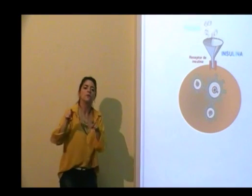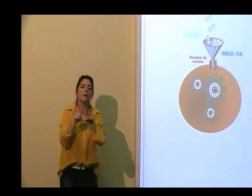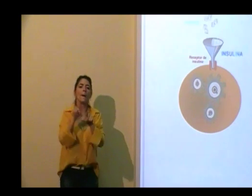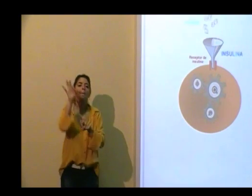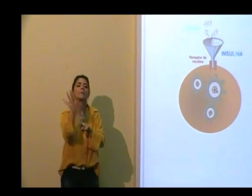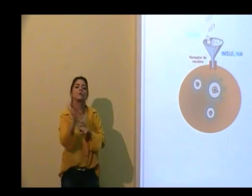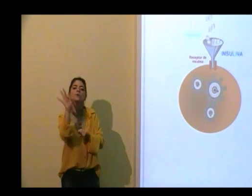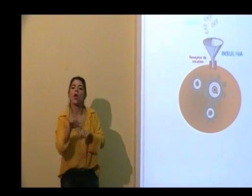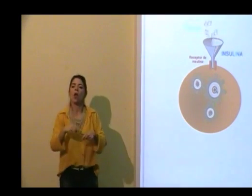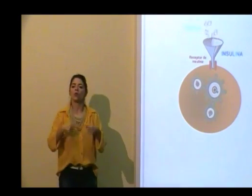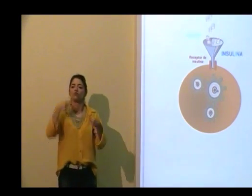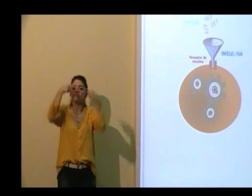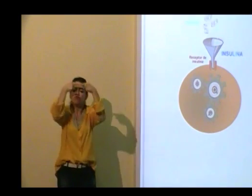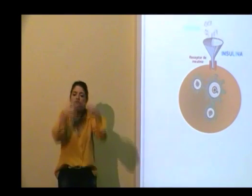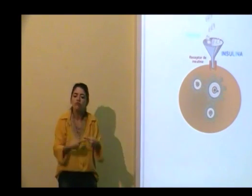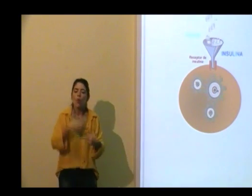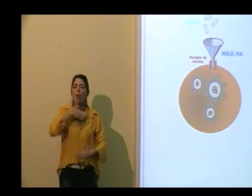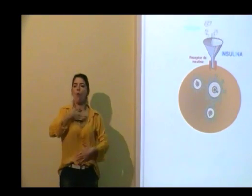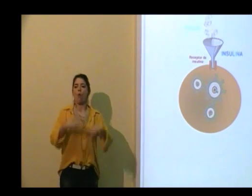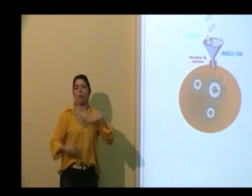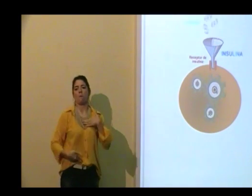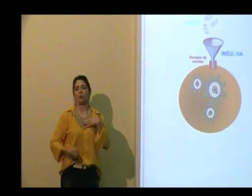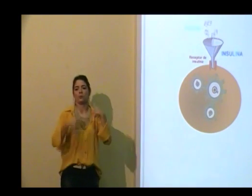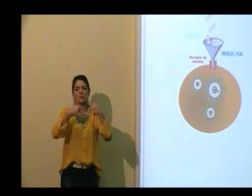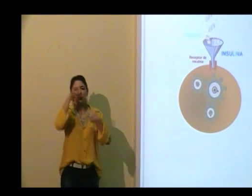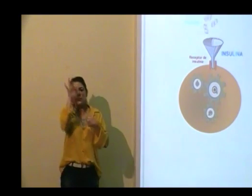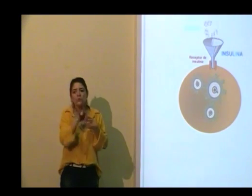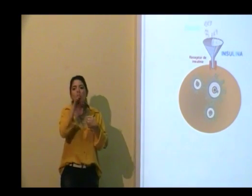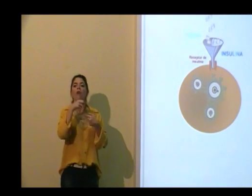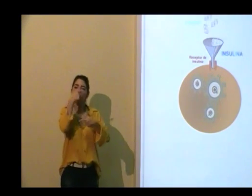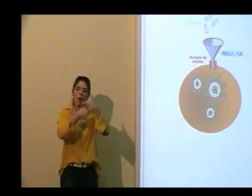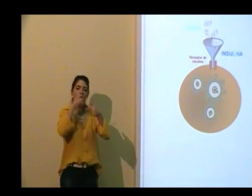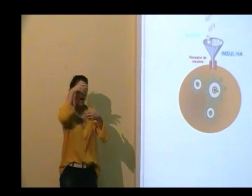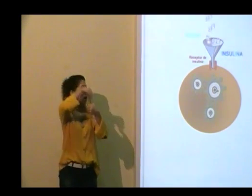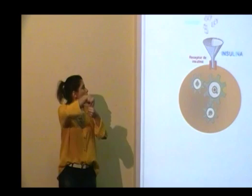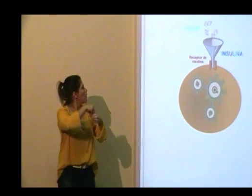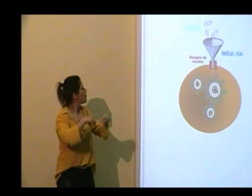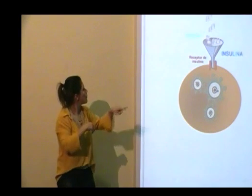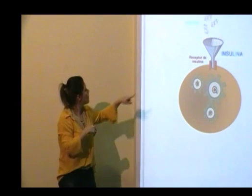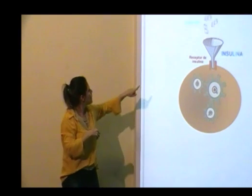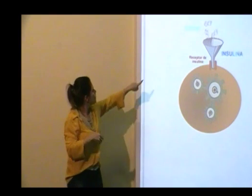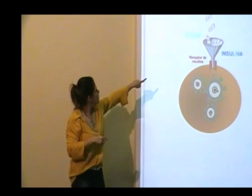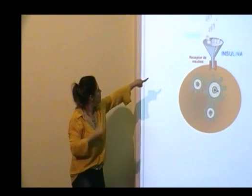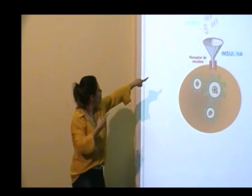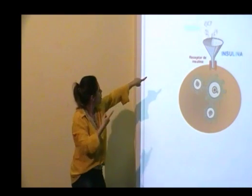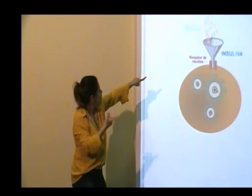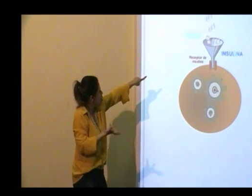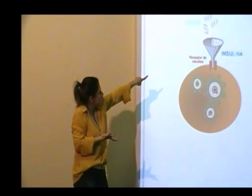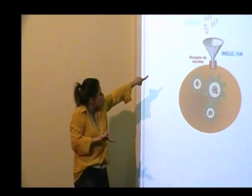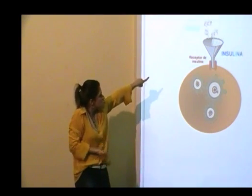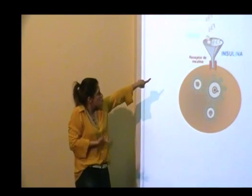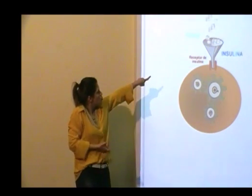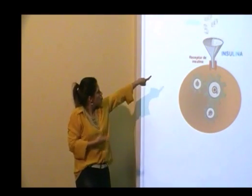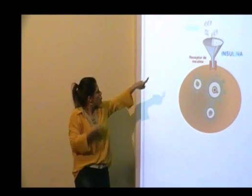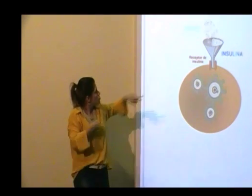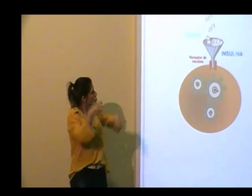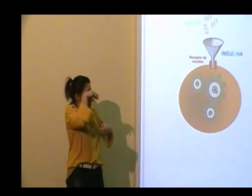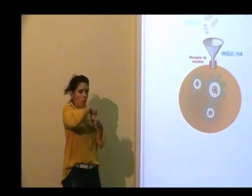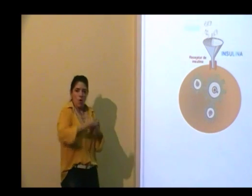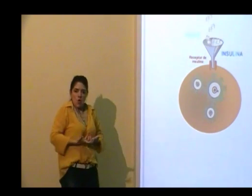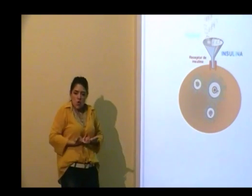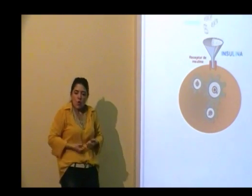gente exagera nelas, a gente força o nosso corpo. Existe uma porcentagem para cada um